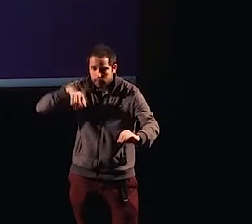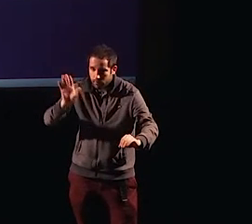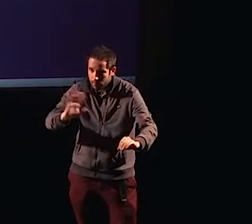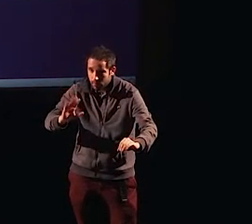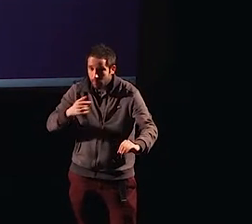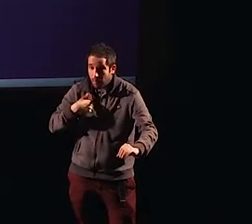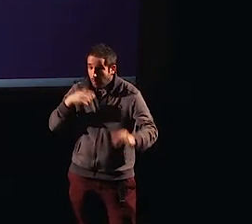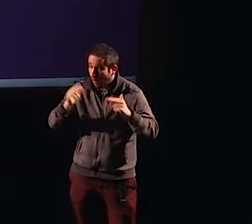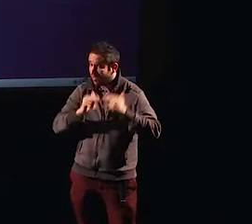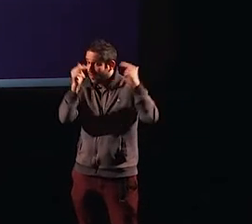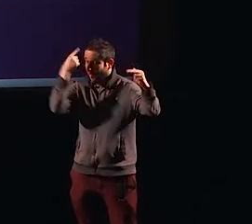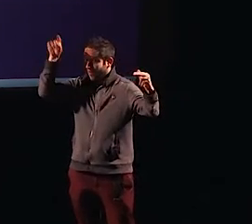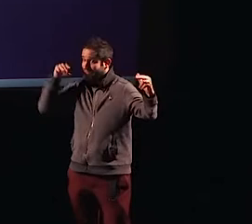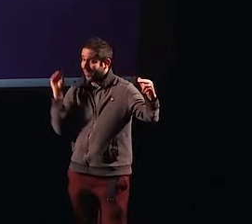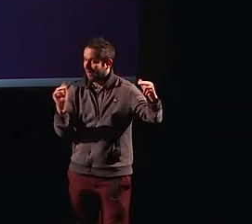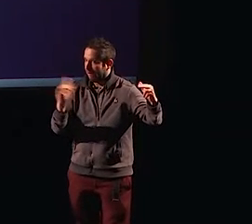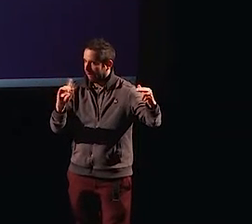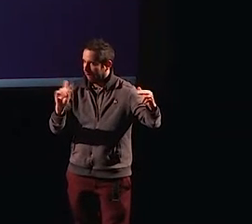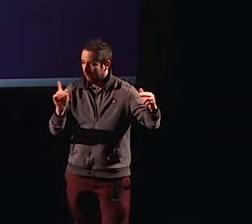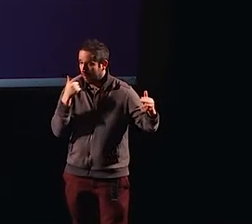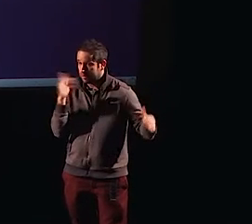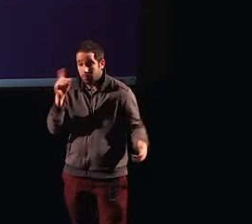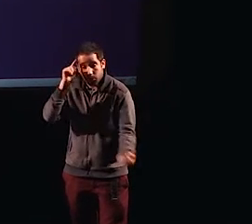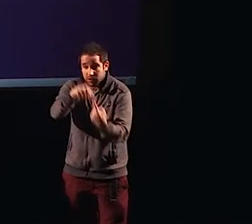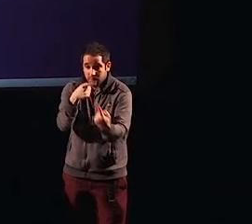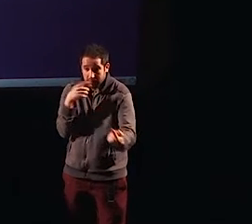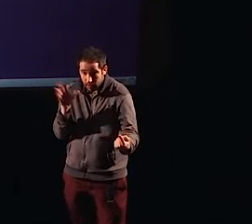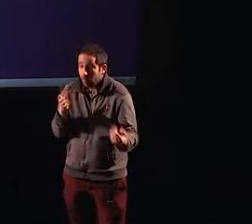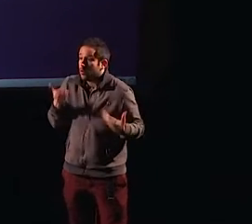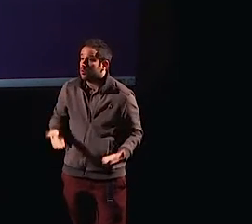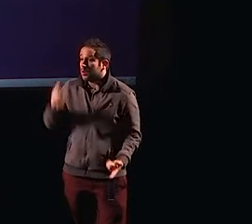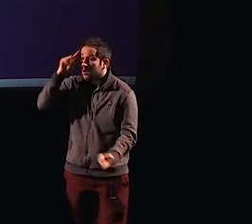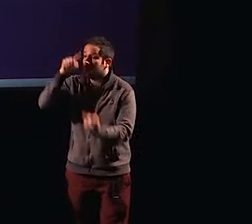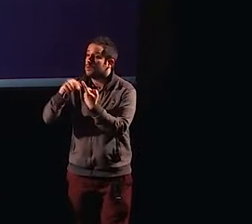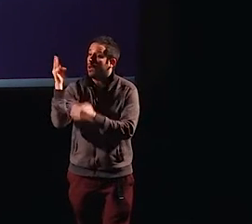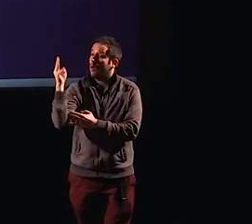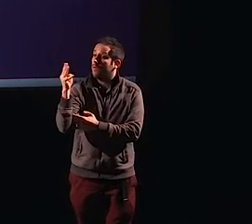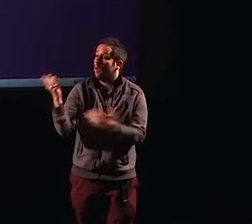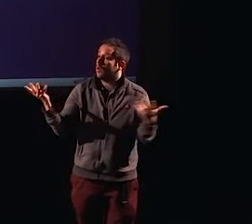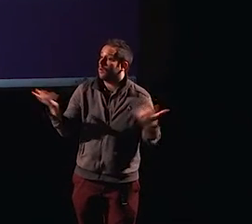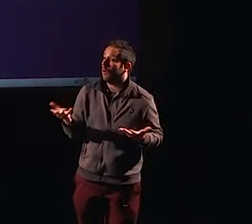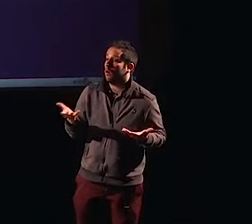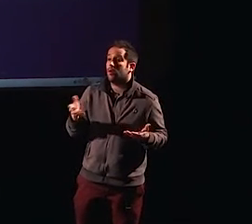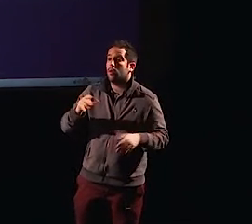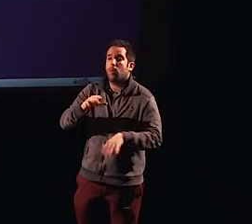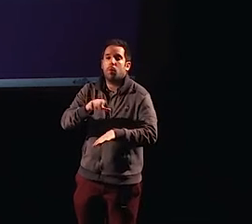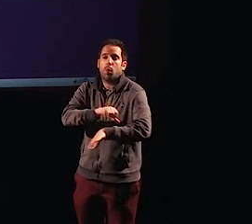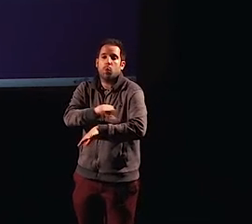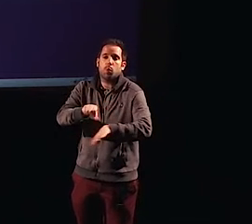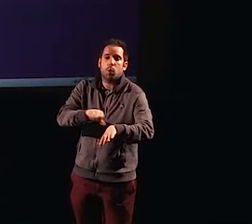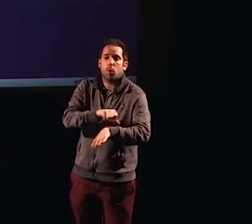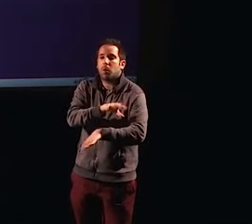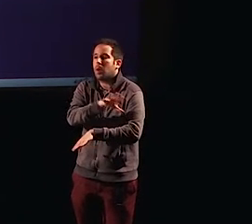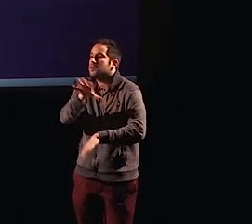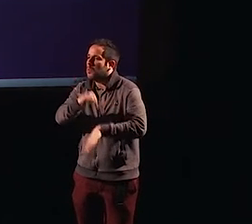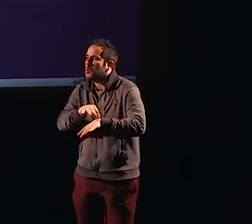j'ai pas forcément le niveau pour faire des cours de philosophie, mais c'est surtout que c'était pas le but. Le but ici de cette conférence, de ce dont on va se parler pendant une